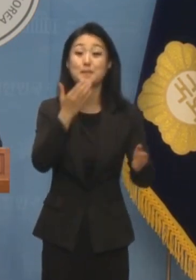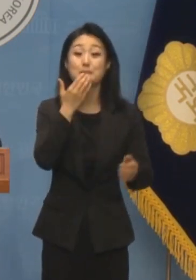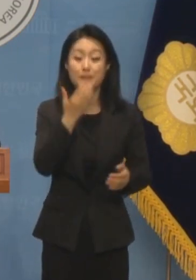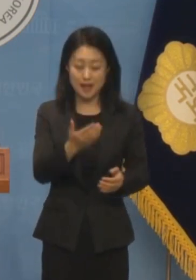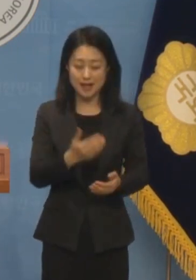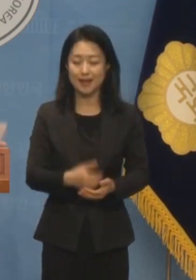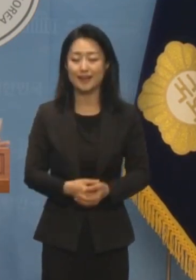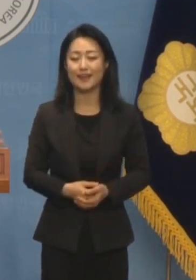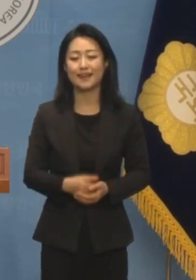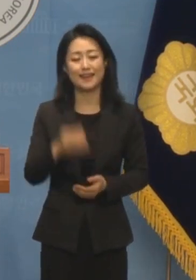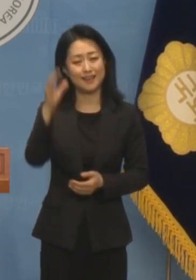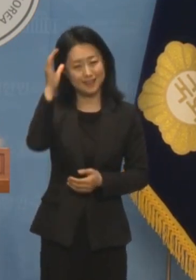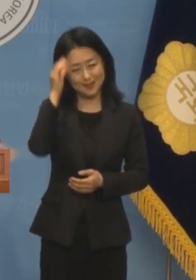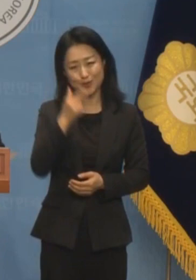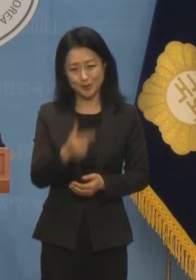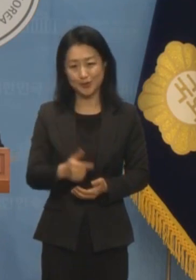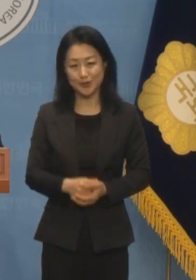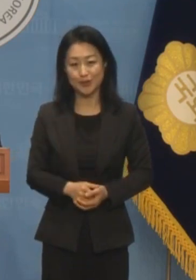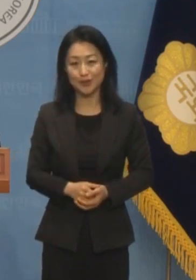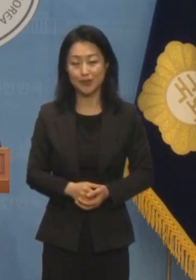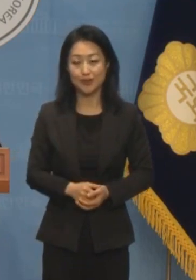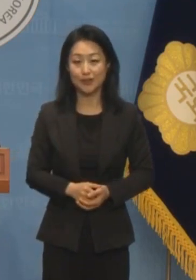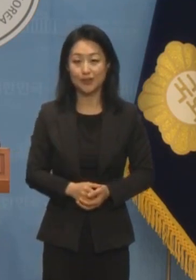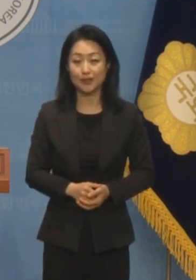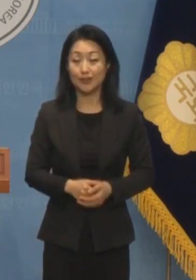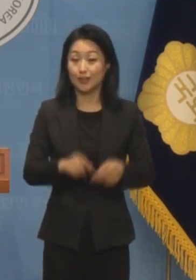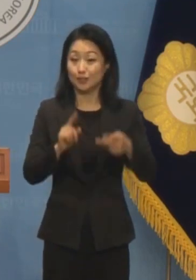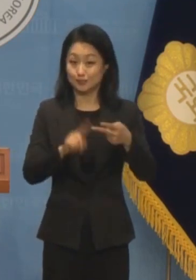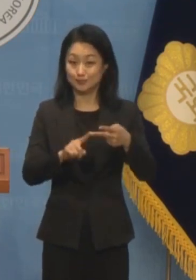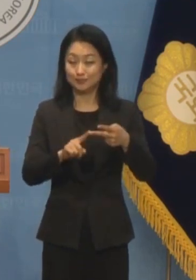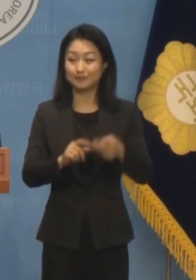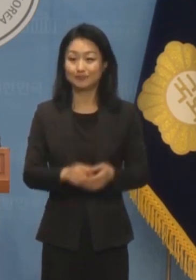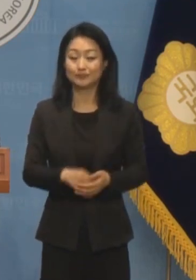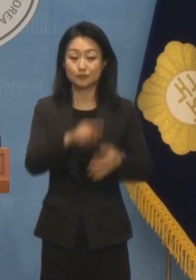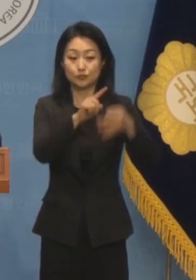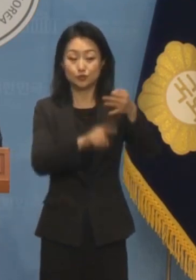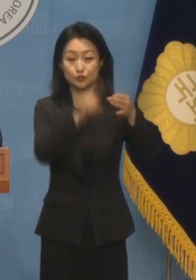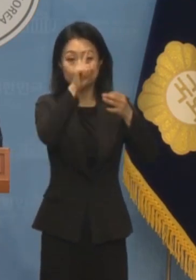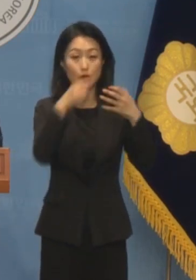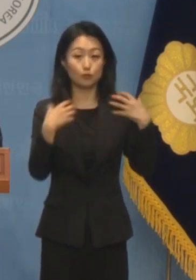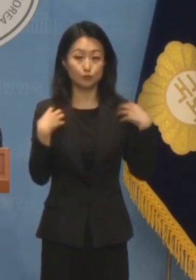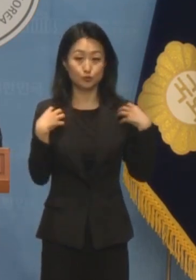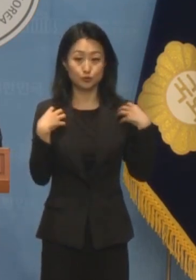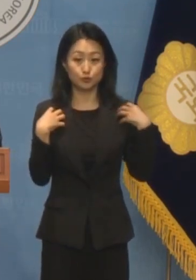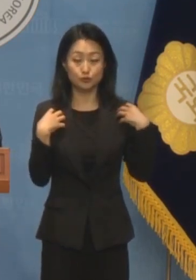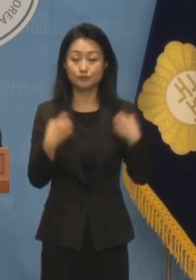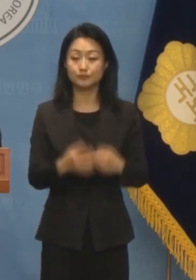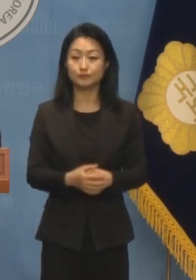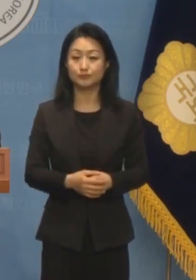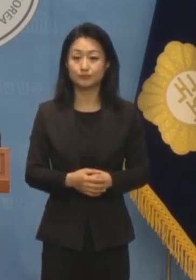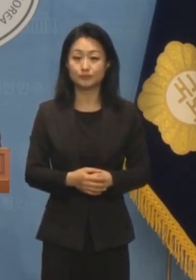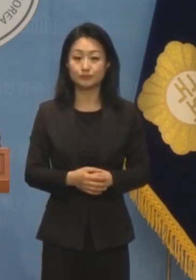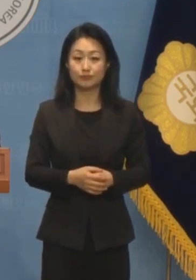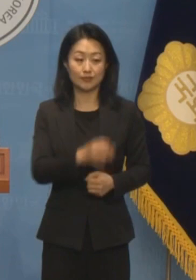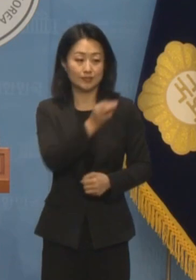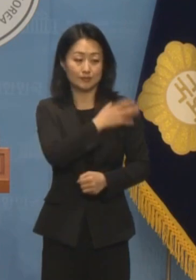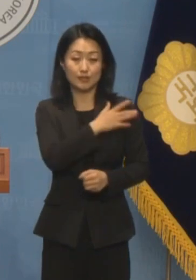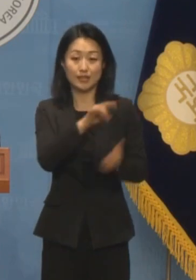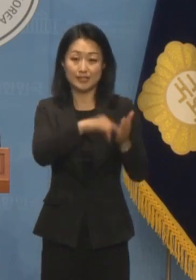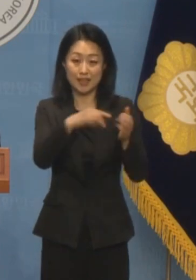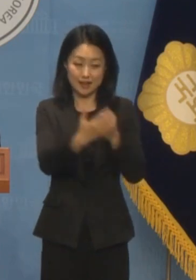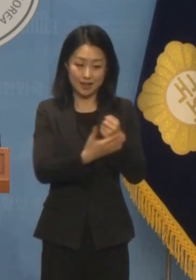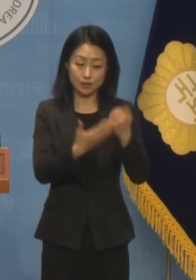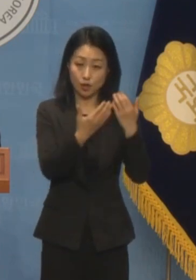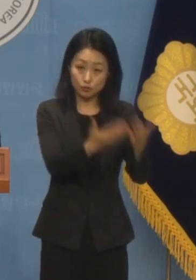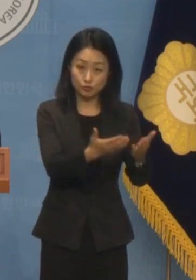것으로 기대합니다. 두 번째, 윤석열 정부의 무분별한 부자 감세를 통제하기